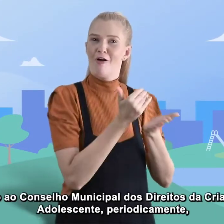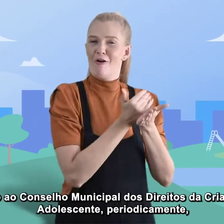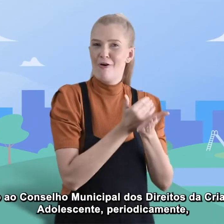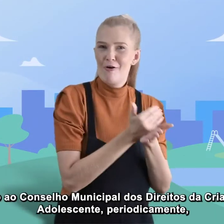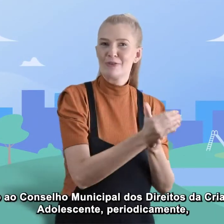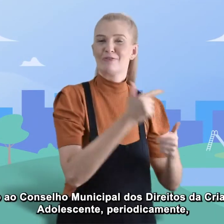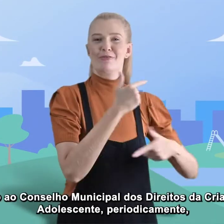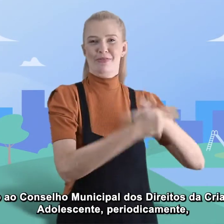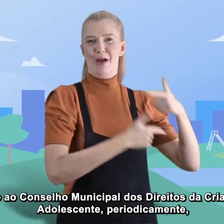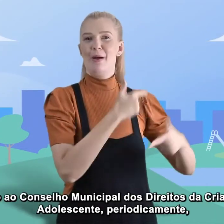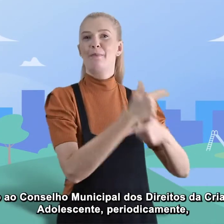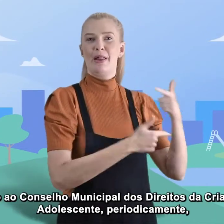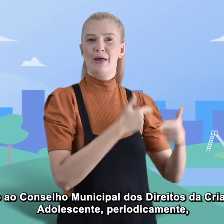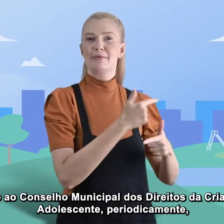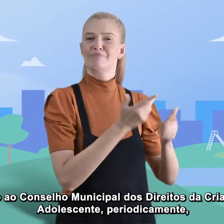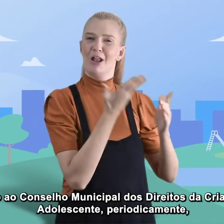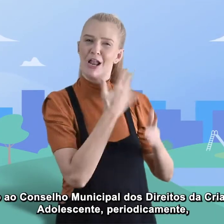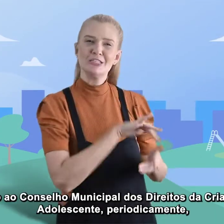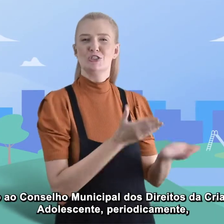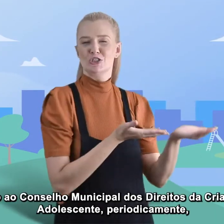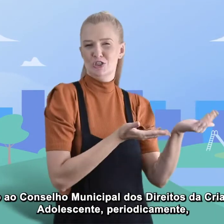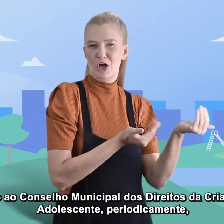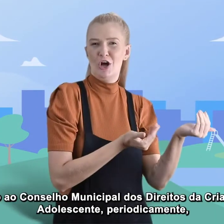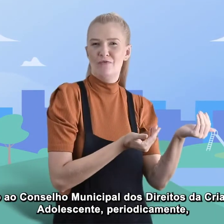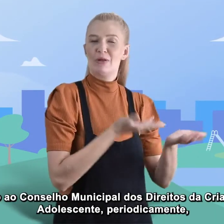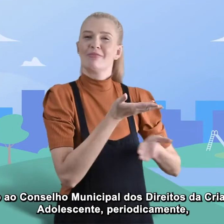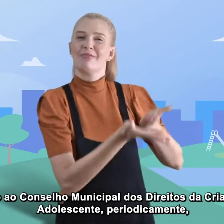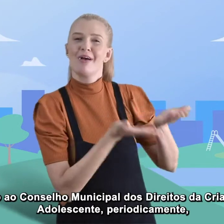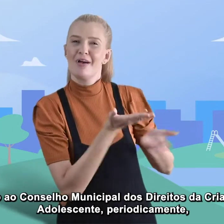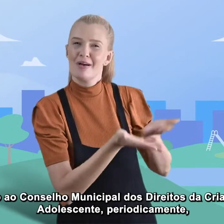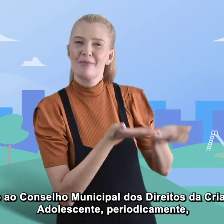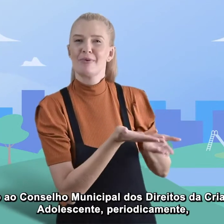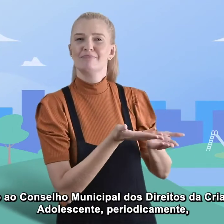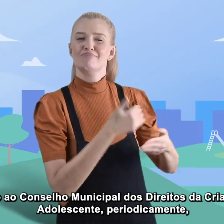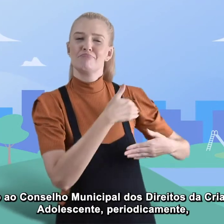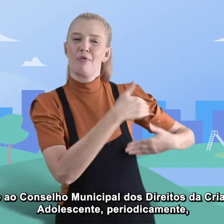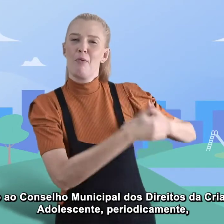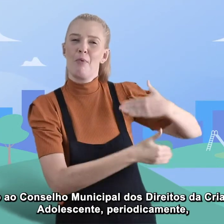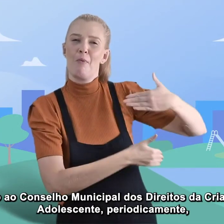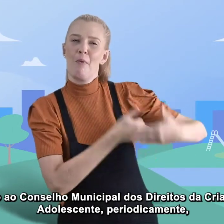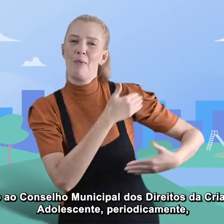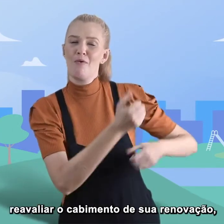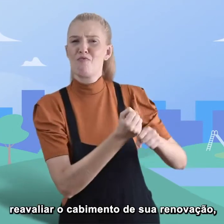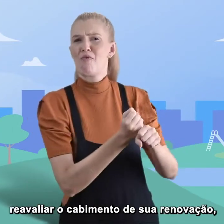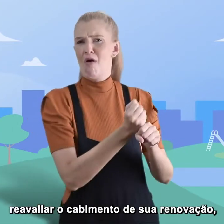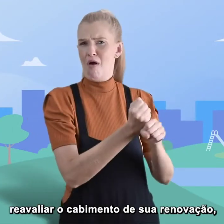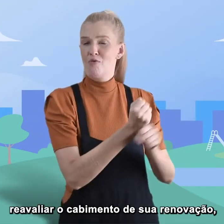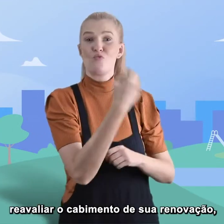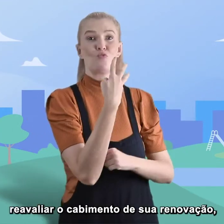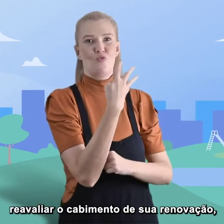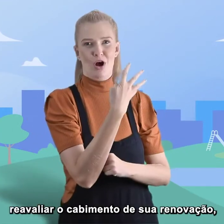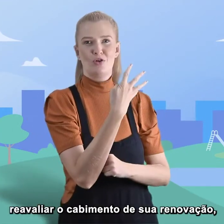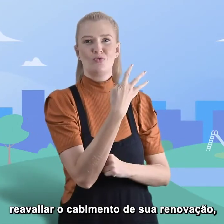cabendo ao Conselho Municipal dos Direitos da Criança e do Adolescente, periodicamente, reavaliar o cabimento de